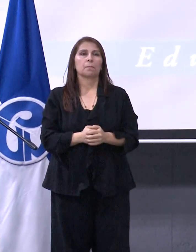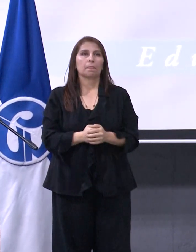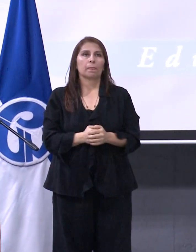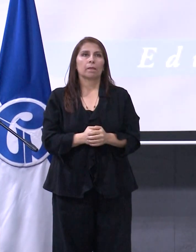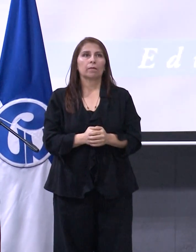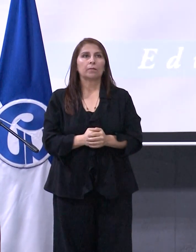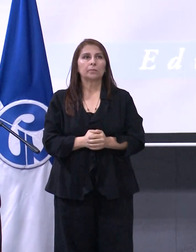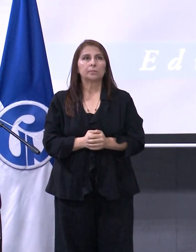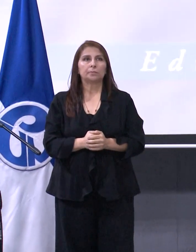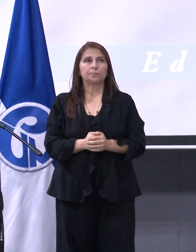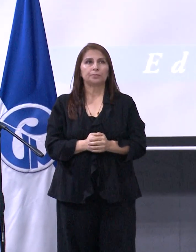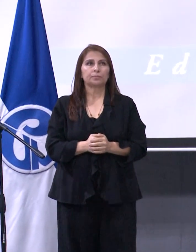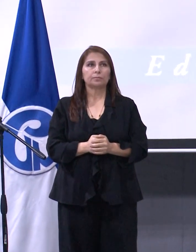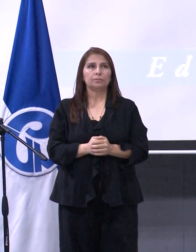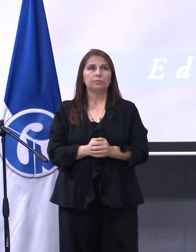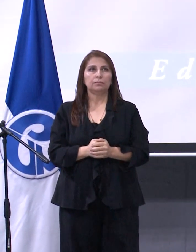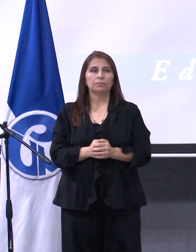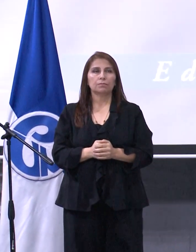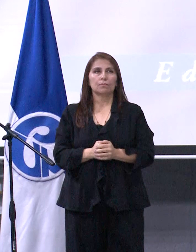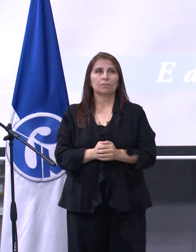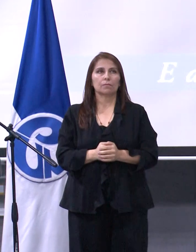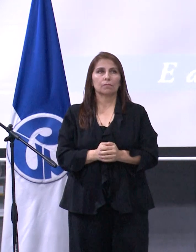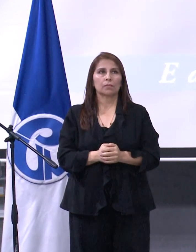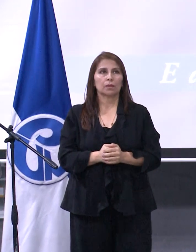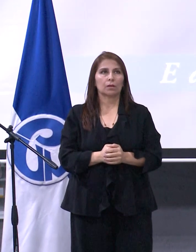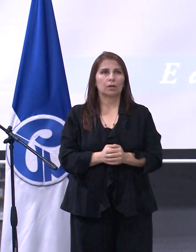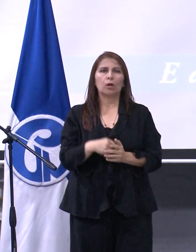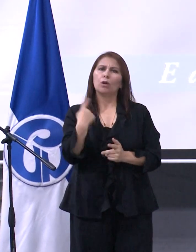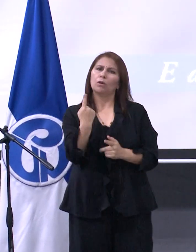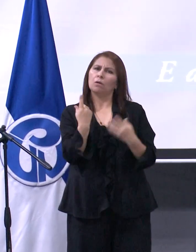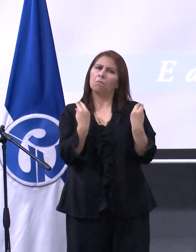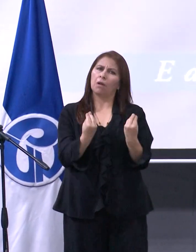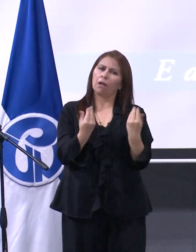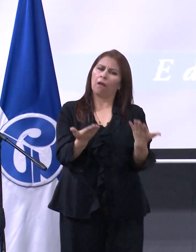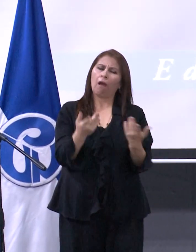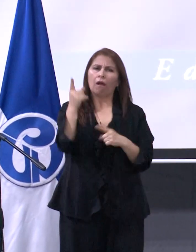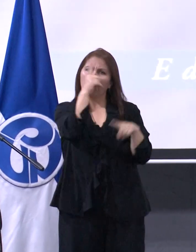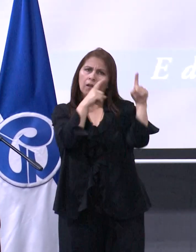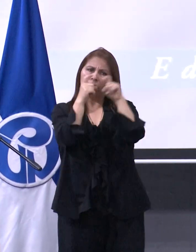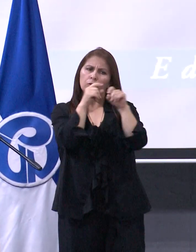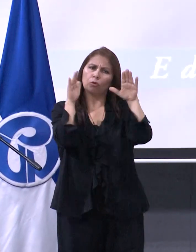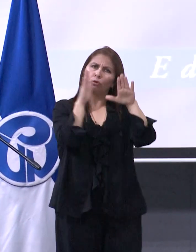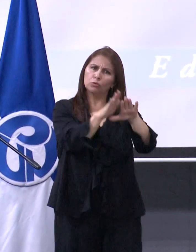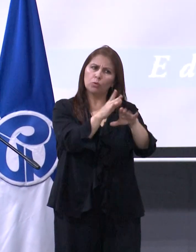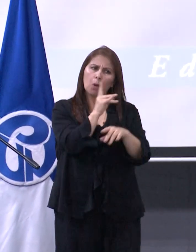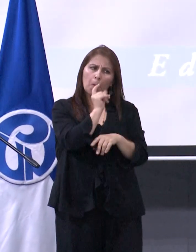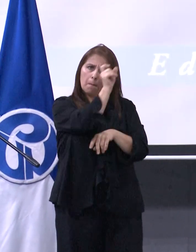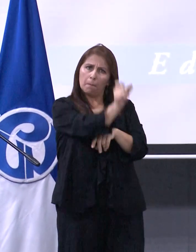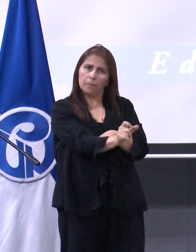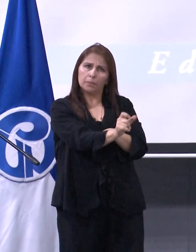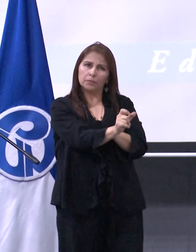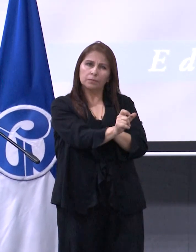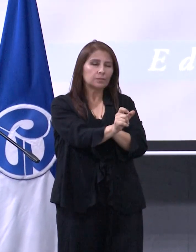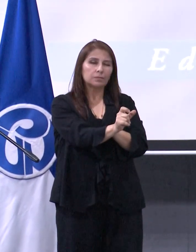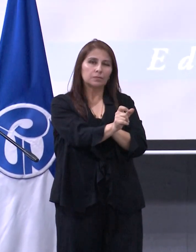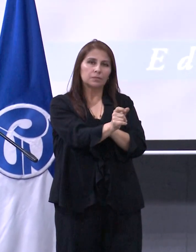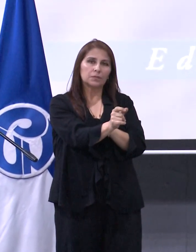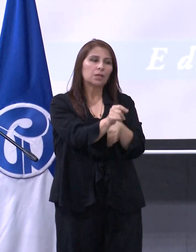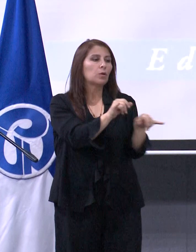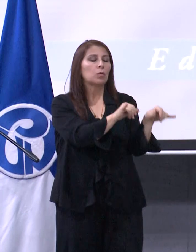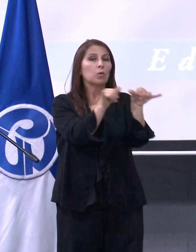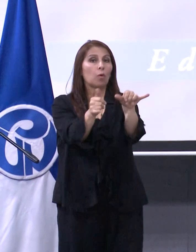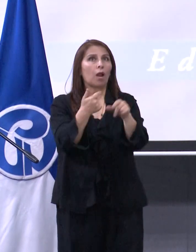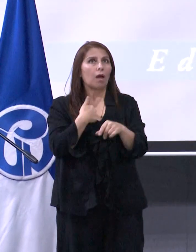de iniciar esta reflexión sobre el convenio siendo que cada año tengamos un pedagogo de